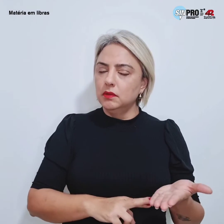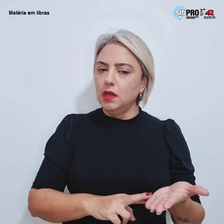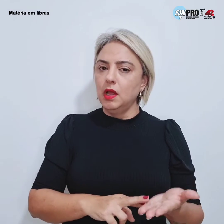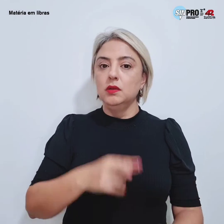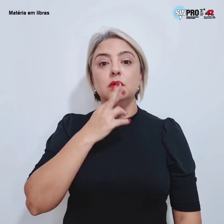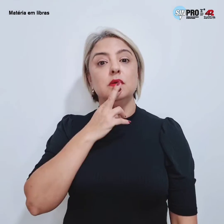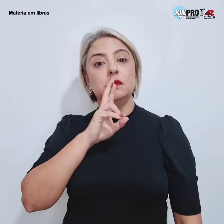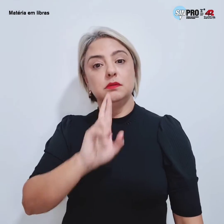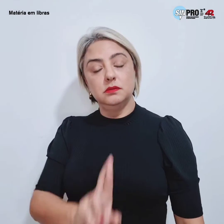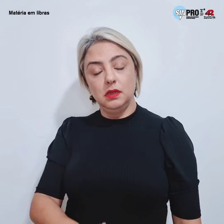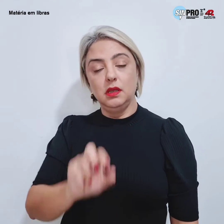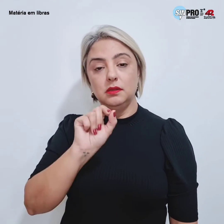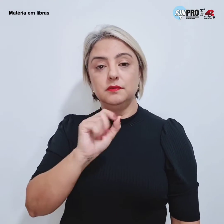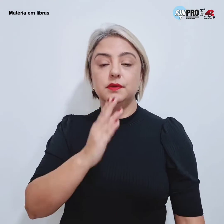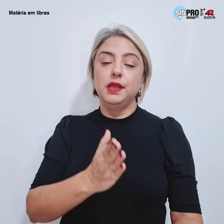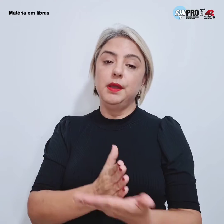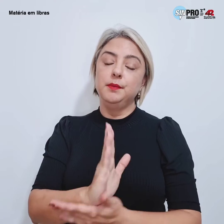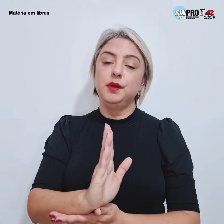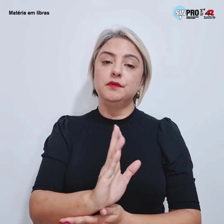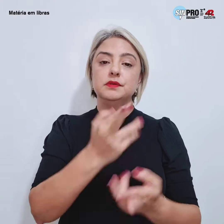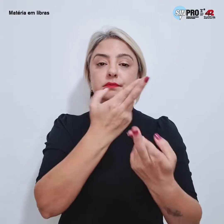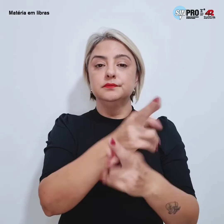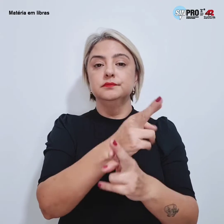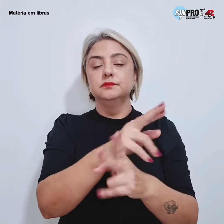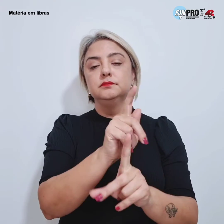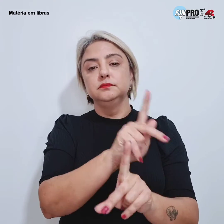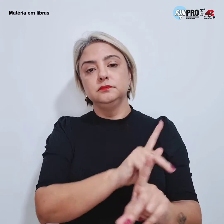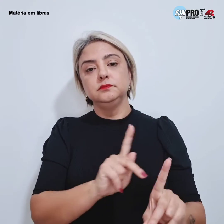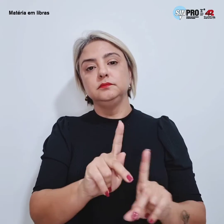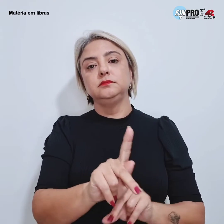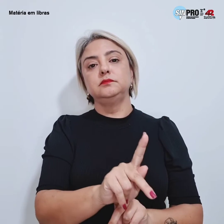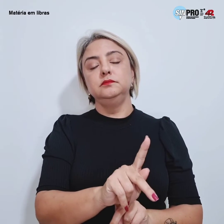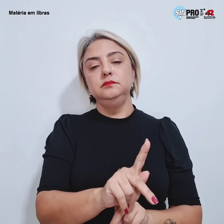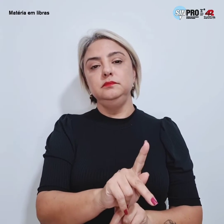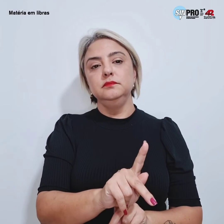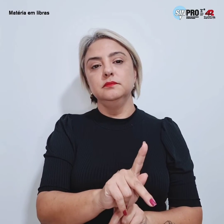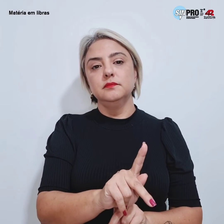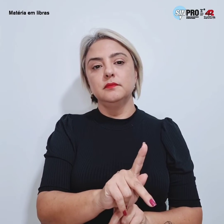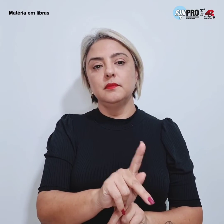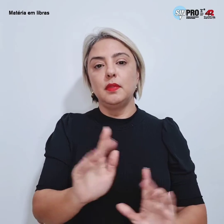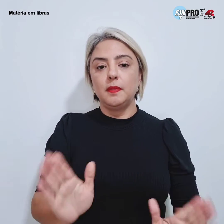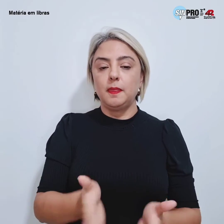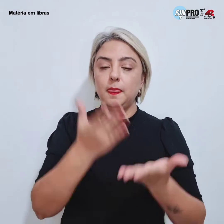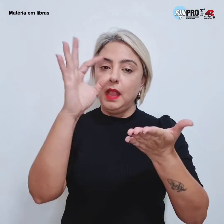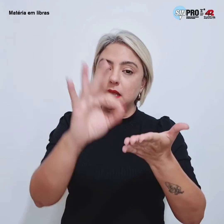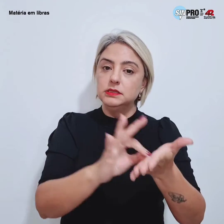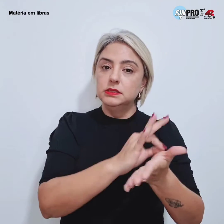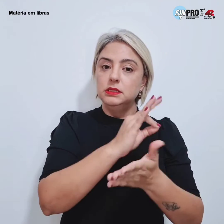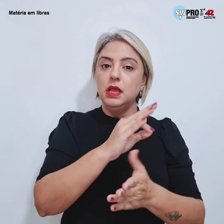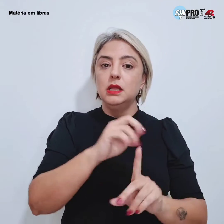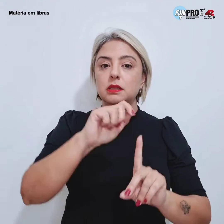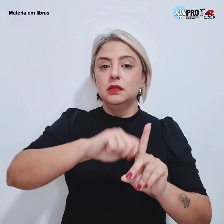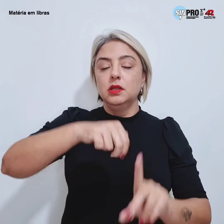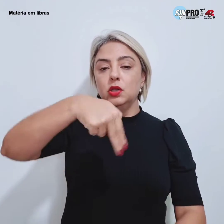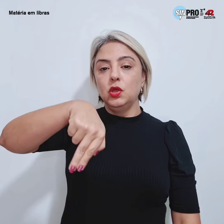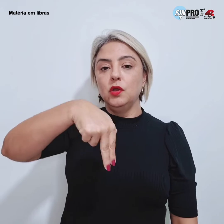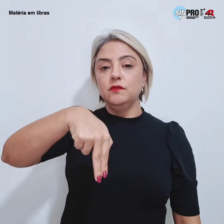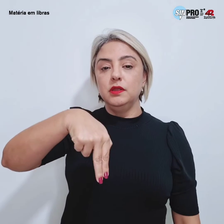resultado foi a aprovação da reforma da Previdência, promulgada em novembro de 2019.